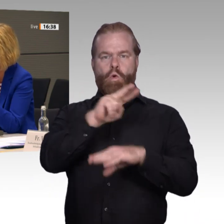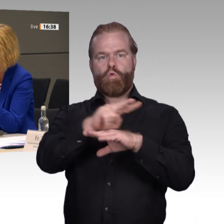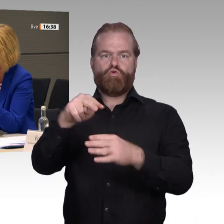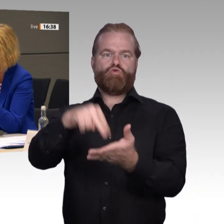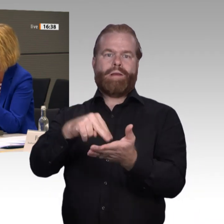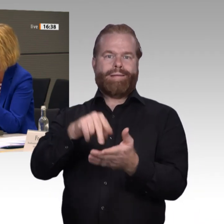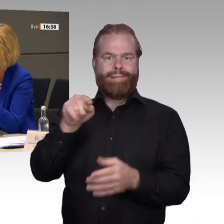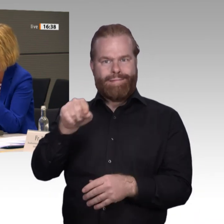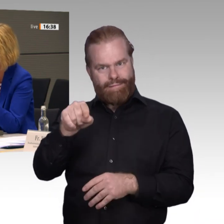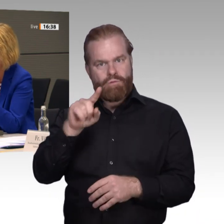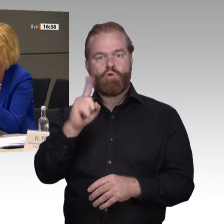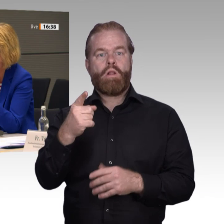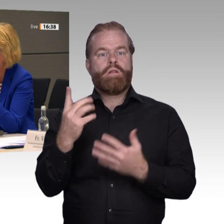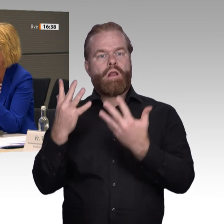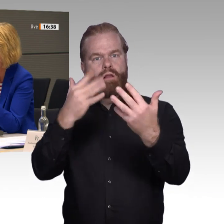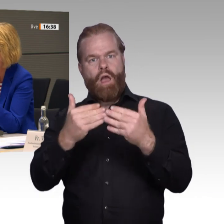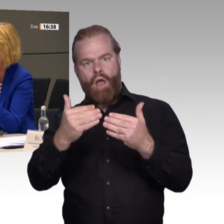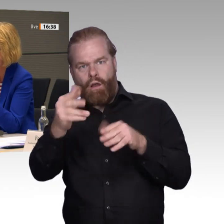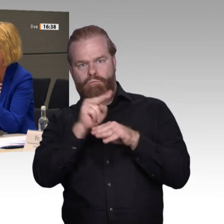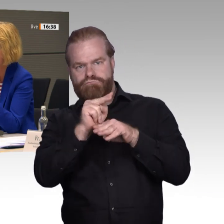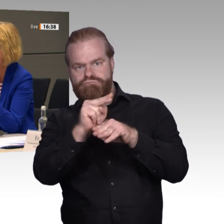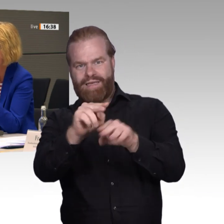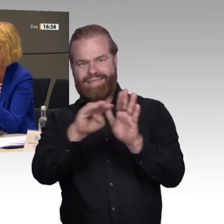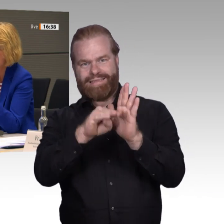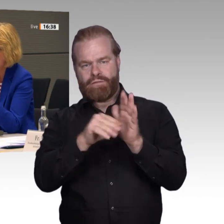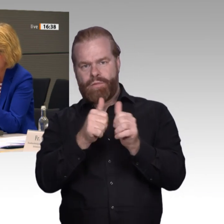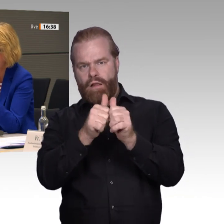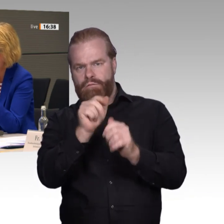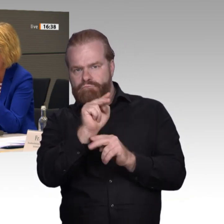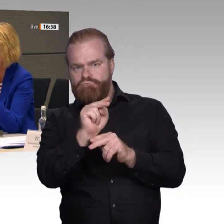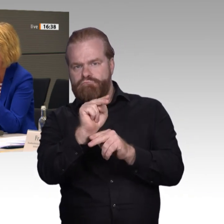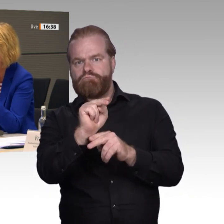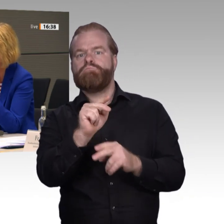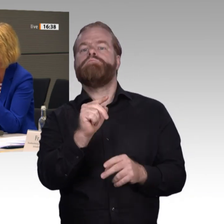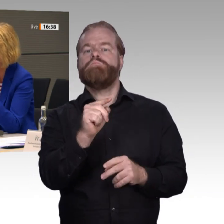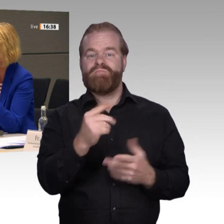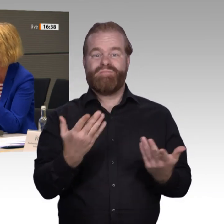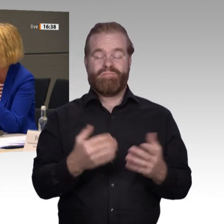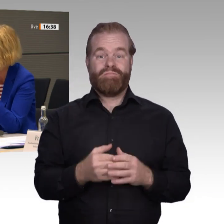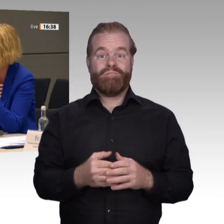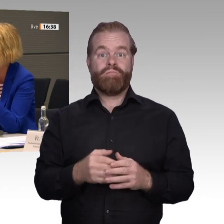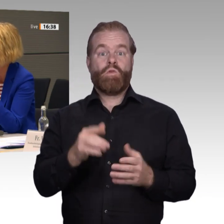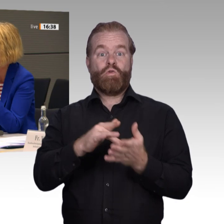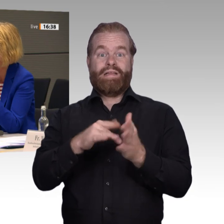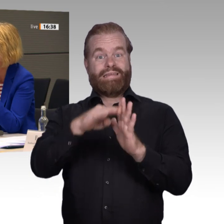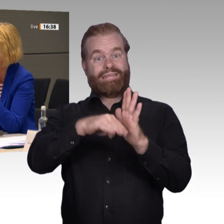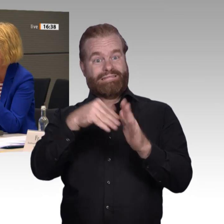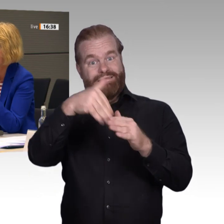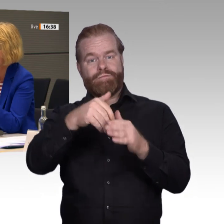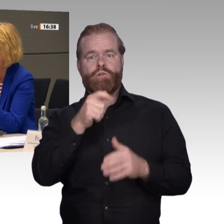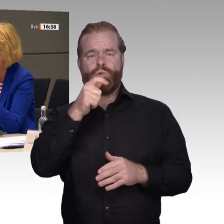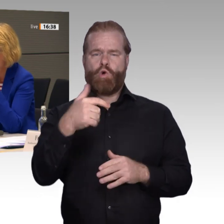Beispiel bei der Durchführung des Gesamtplan- und Teilhabeplanverfahrens, das soll schon seit 2 Jahren passieren, es passiert ja noch